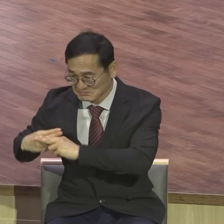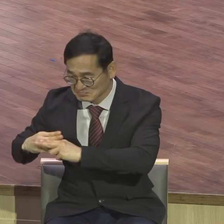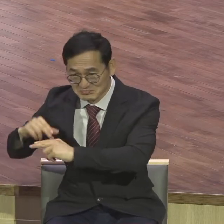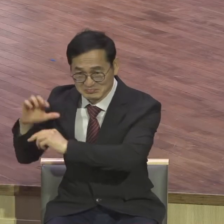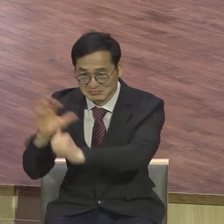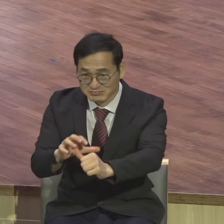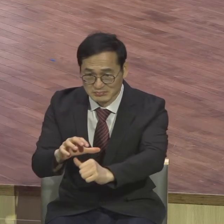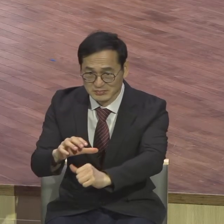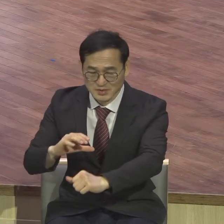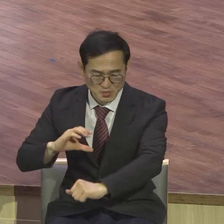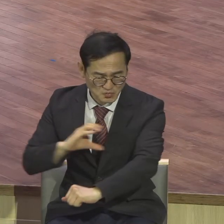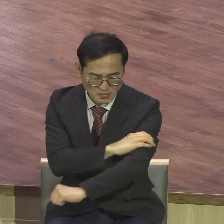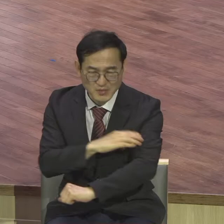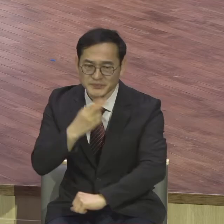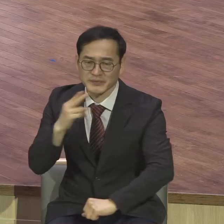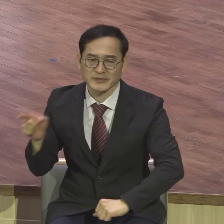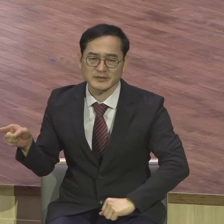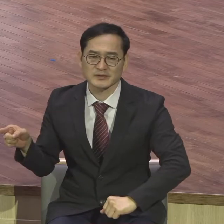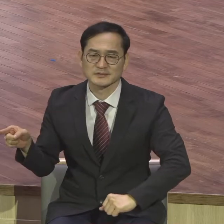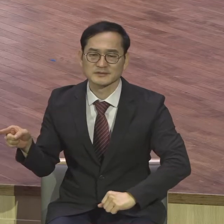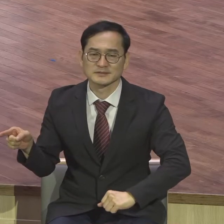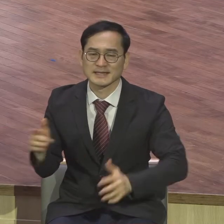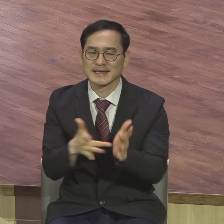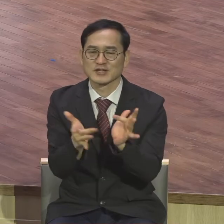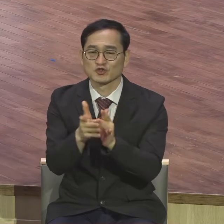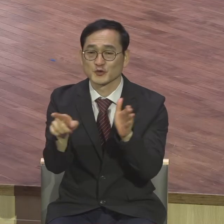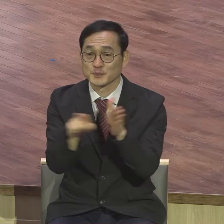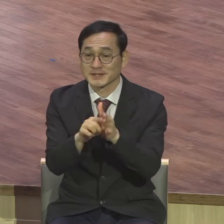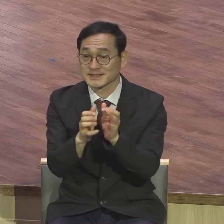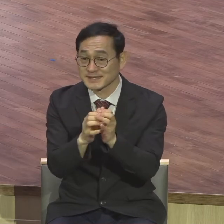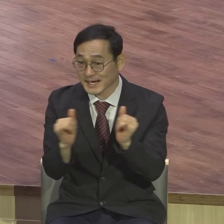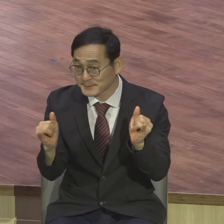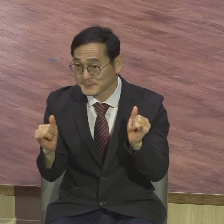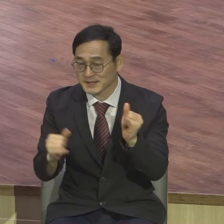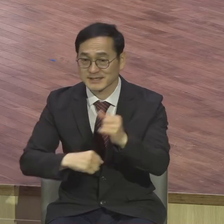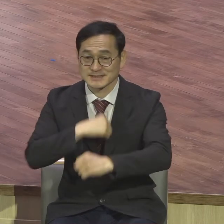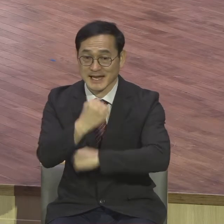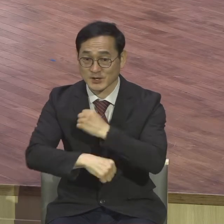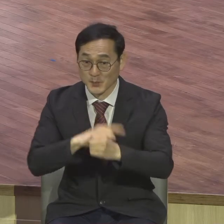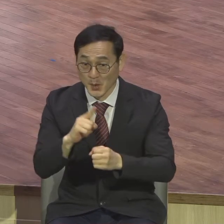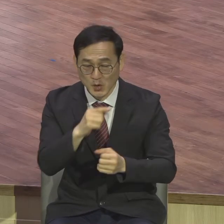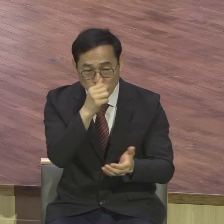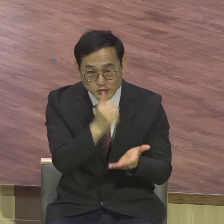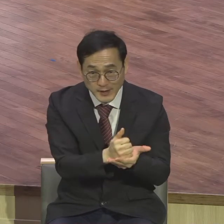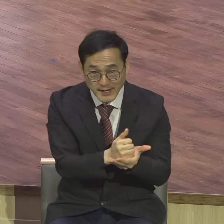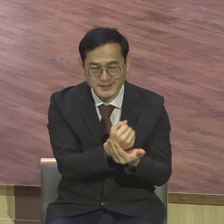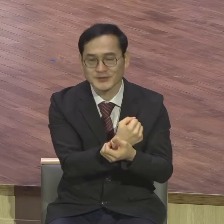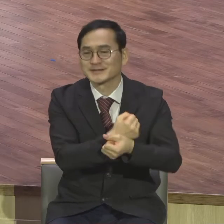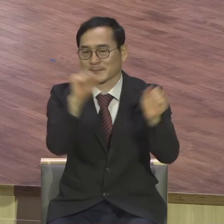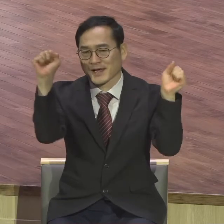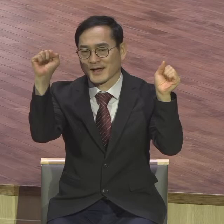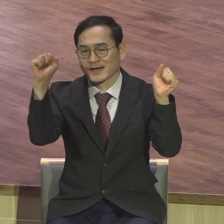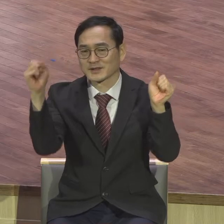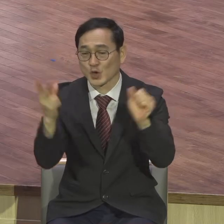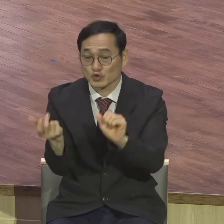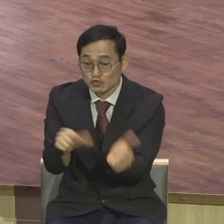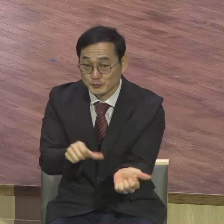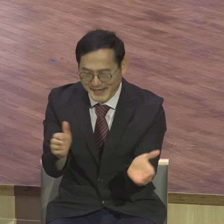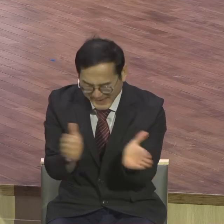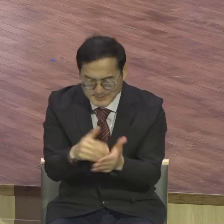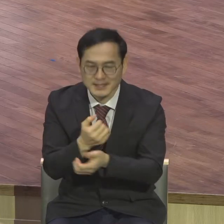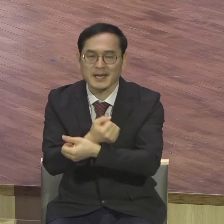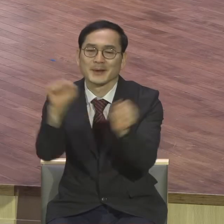아무것도 없다. 예수 믿는 사람 어디까지 자유하냐? 죄에서 자유 정도가 아니라 죽음에까지